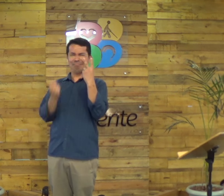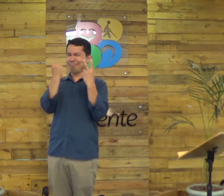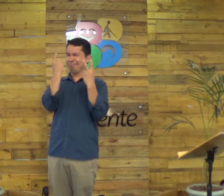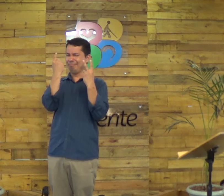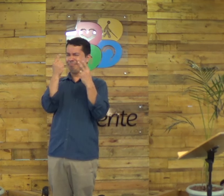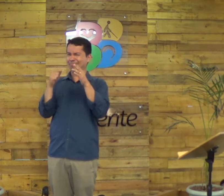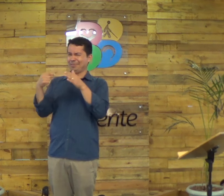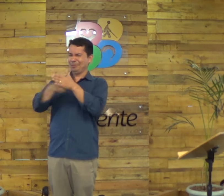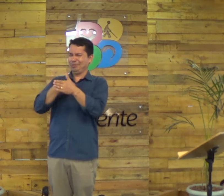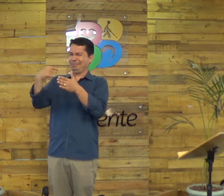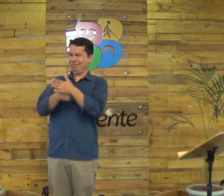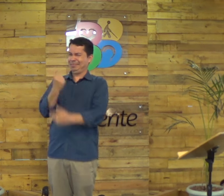que perfeza?